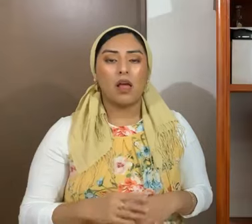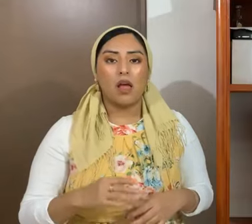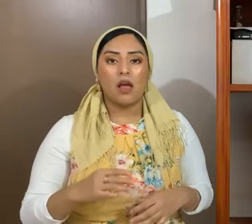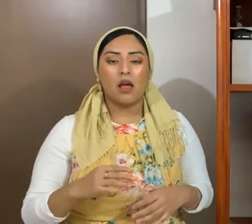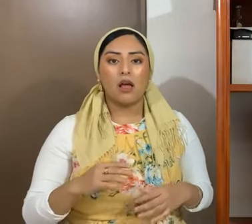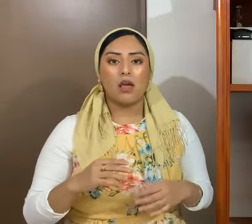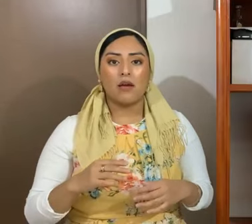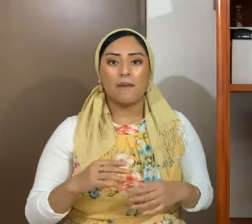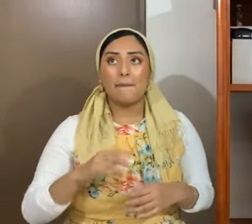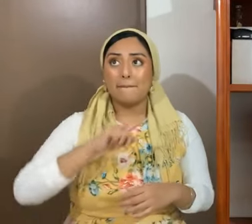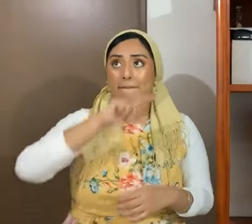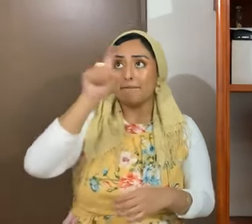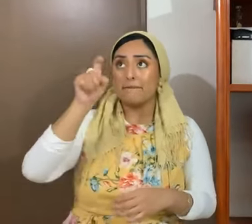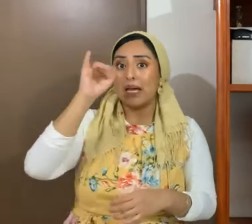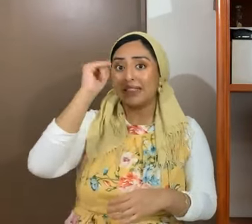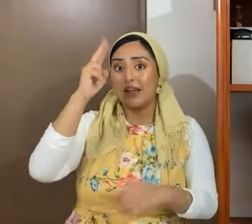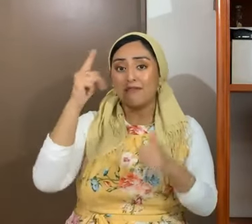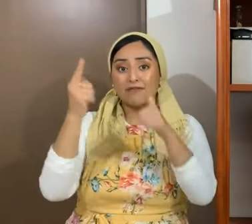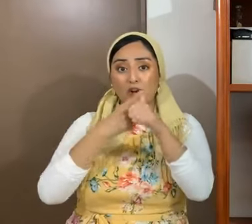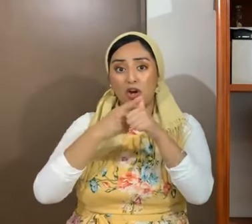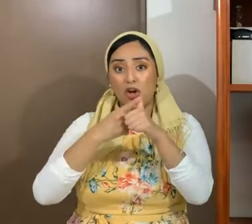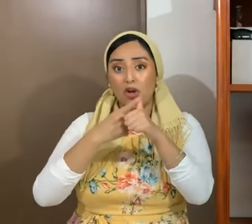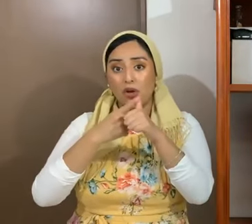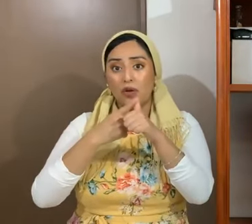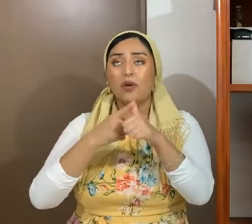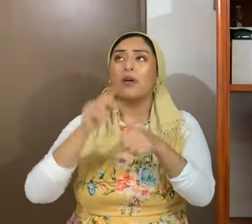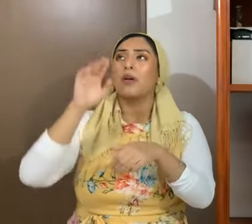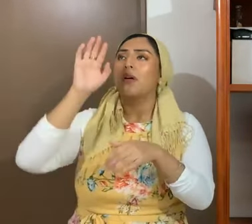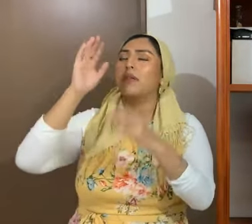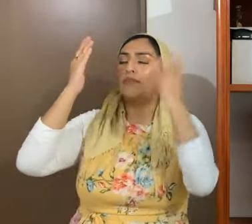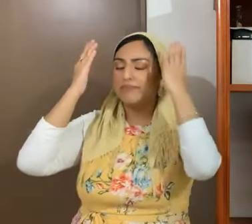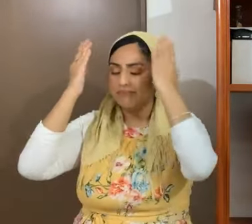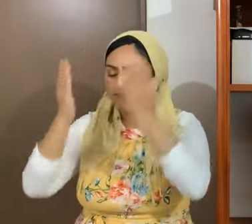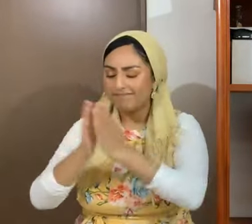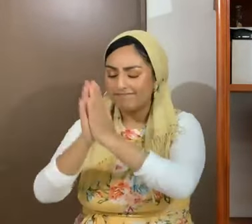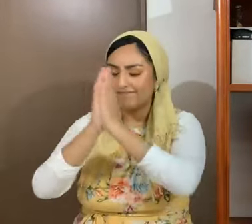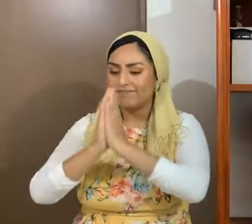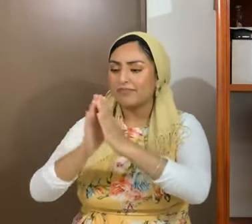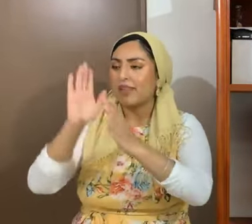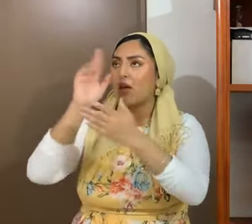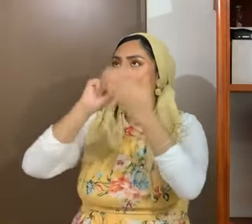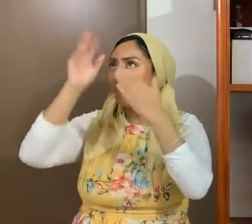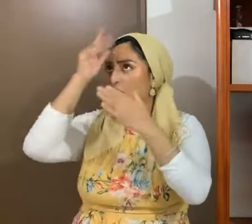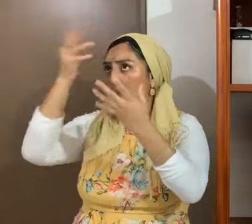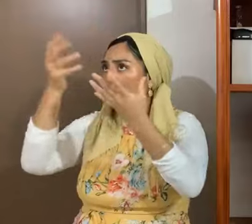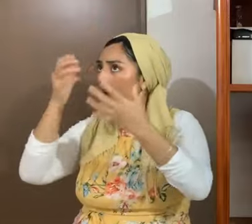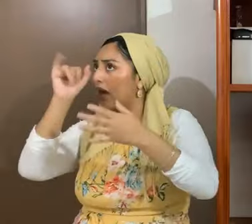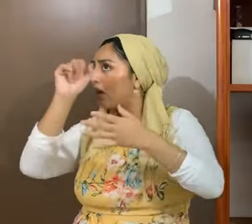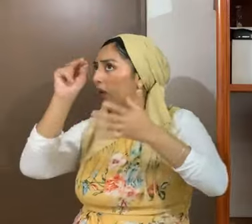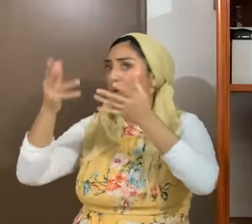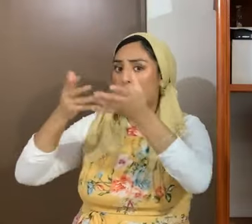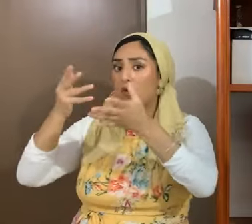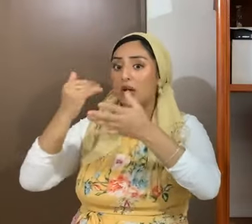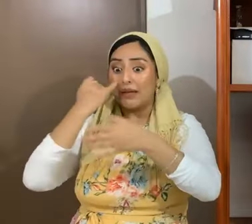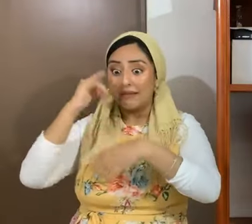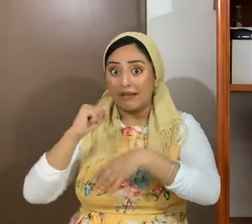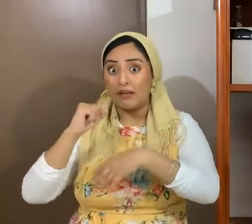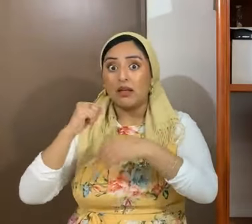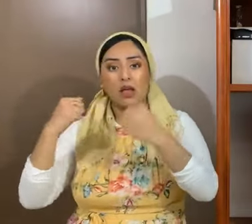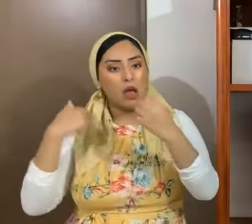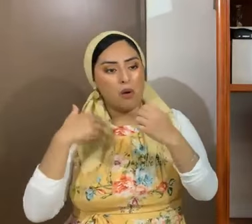consagramos a Yahweh nuestros planes y le preguntamos a Él si es de su voluntad, entonces siempre tendremos